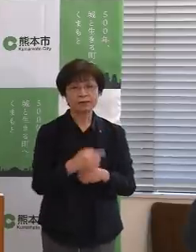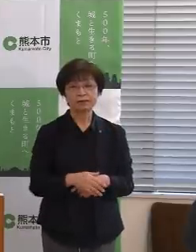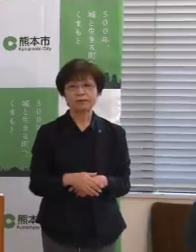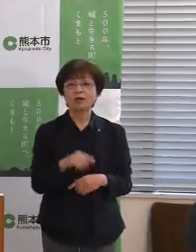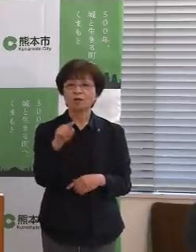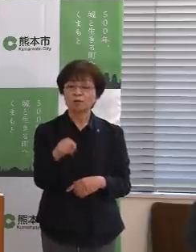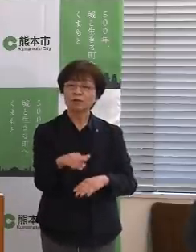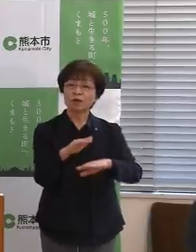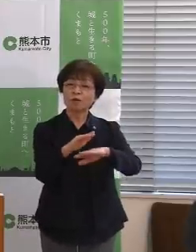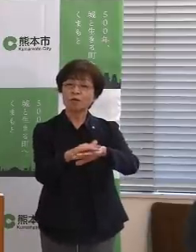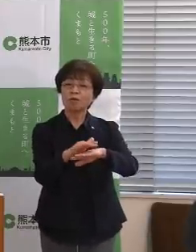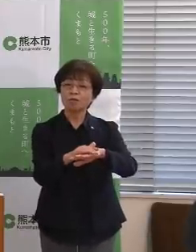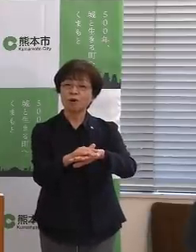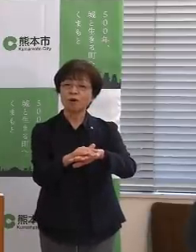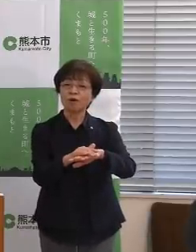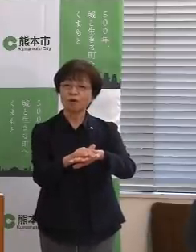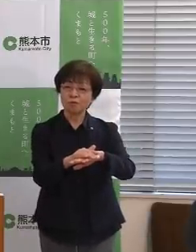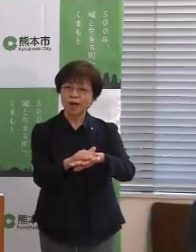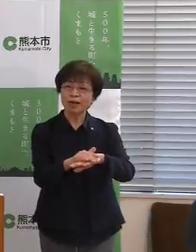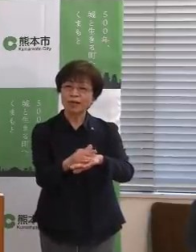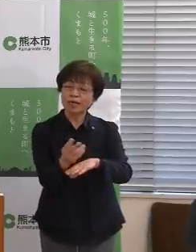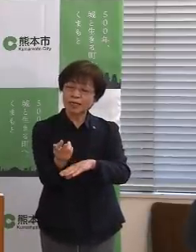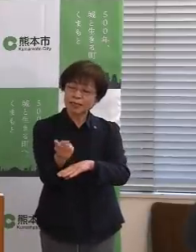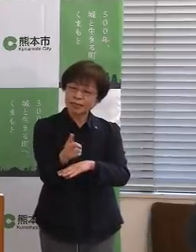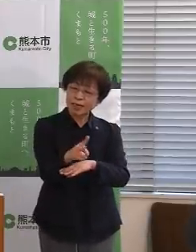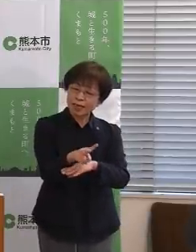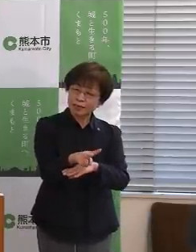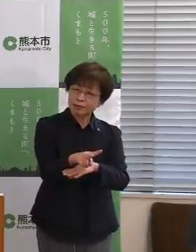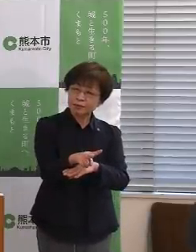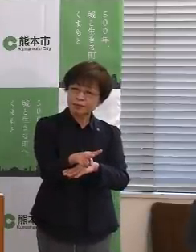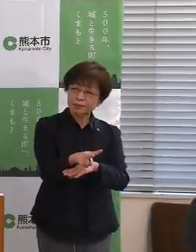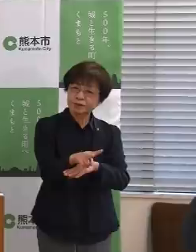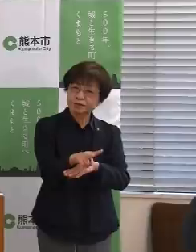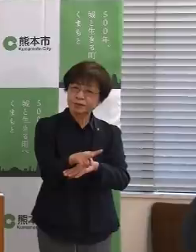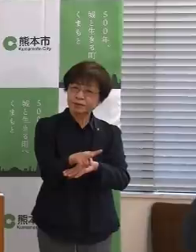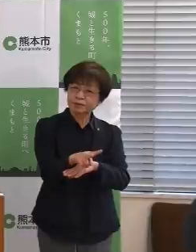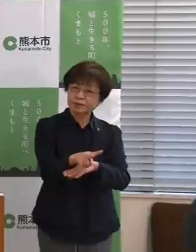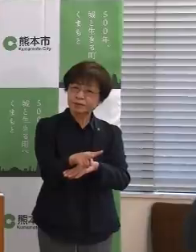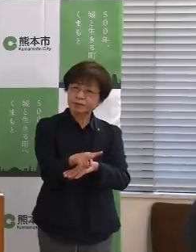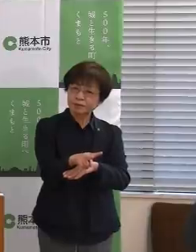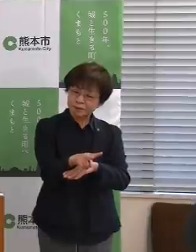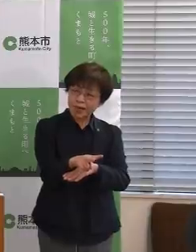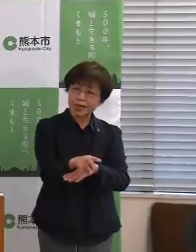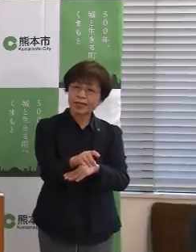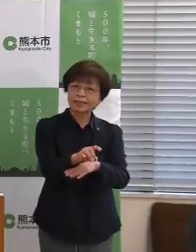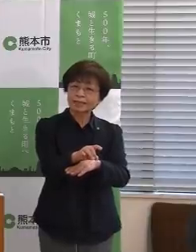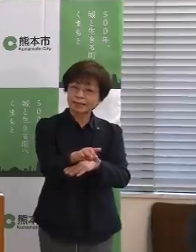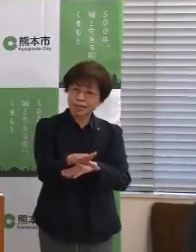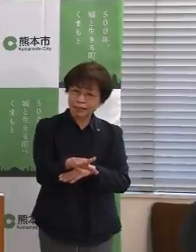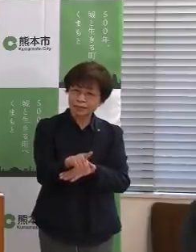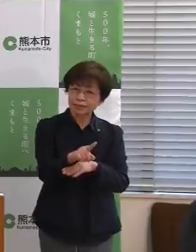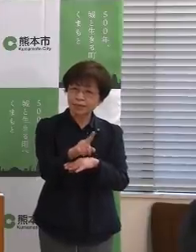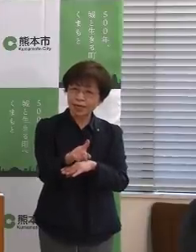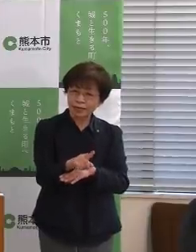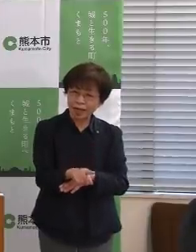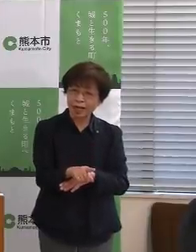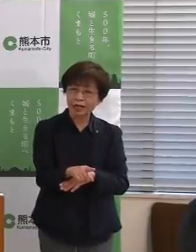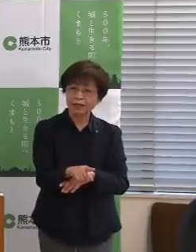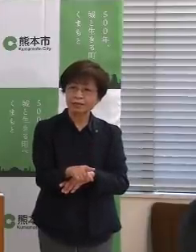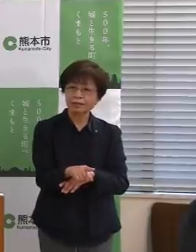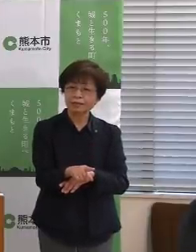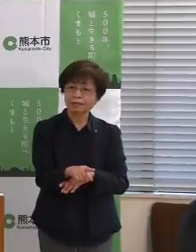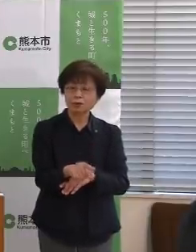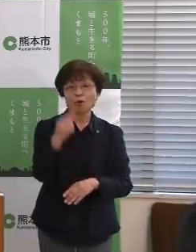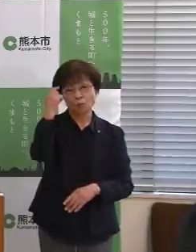方法をですね、ちょうどシフトする、まあ、ある意味では大きなチャンスでもあるのかもしれ